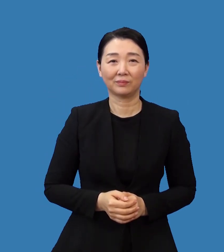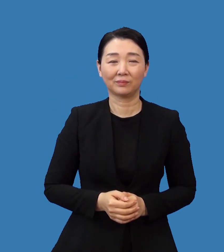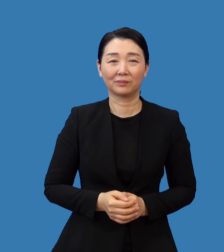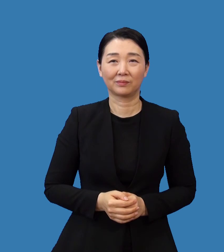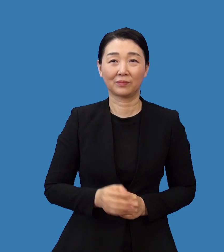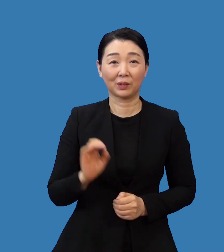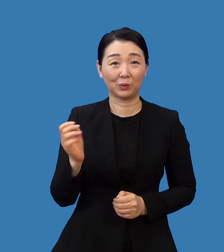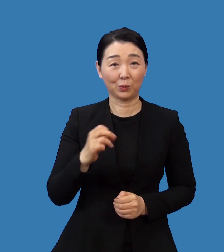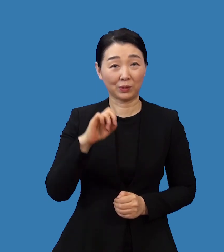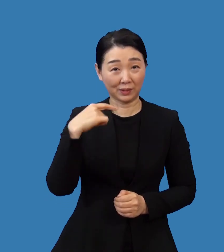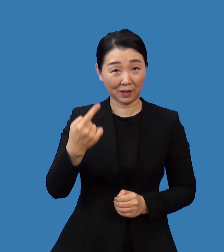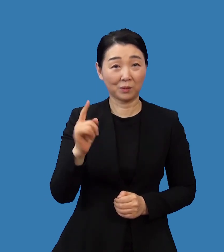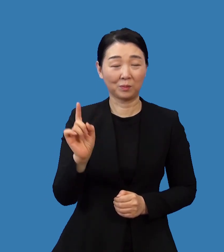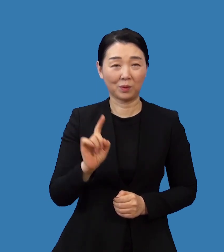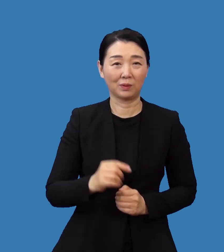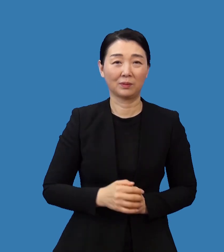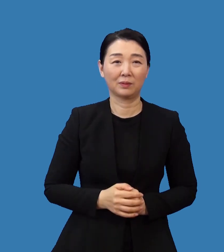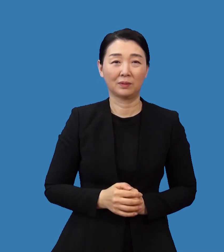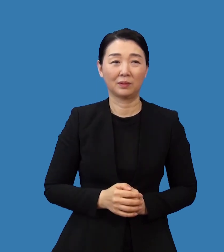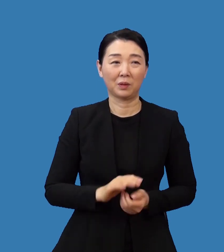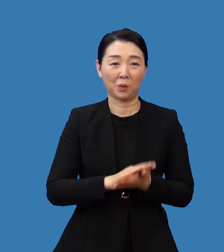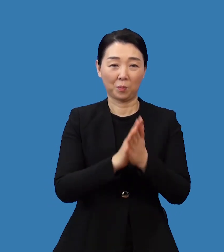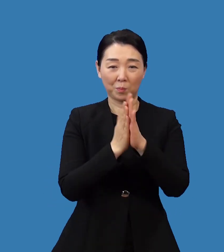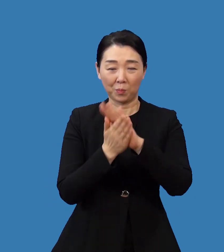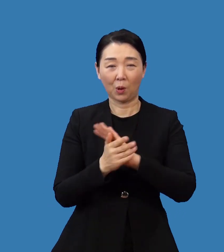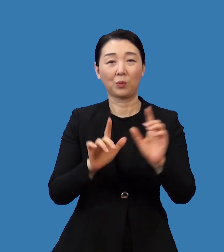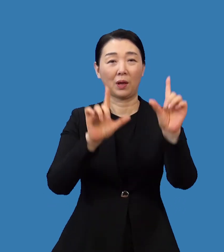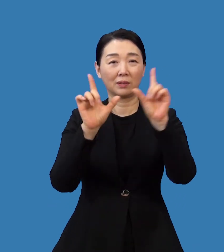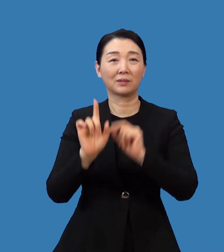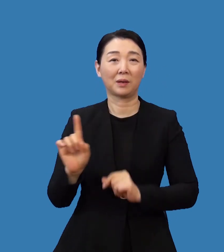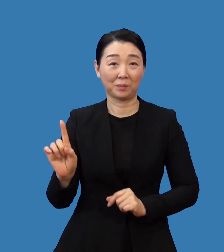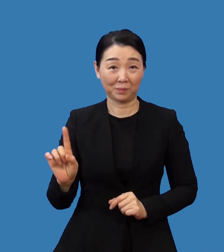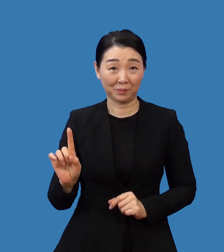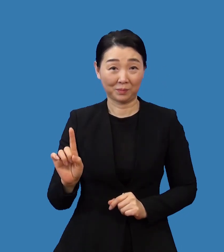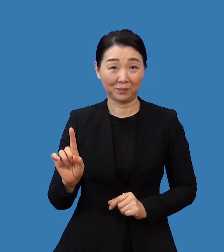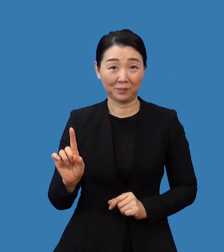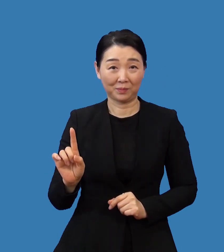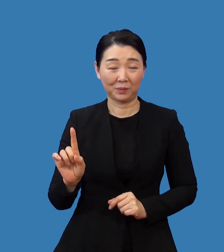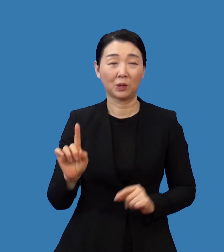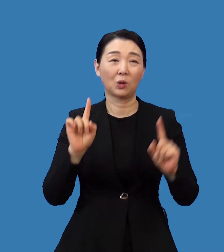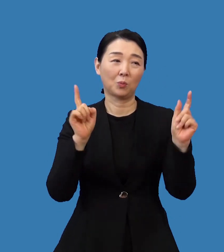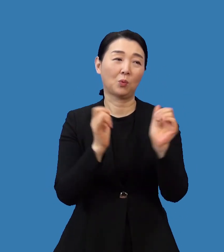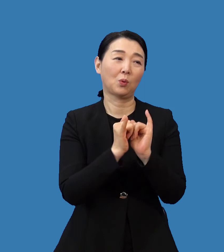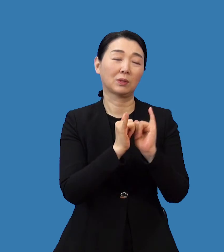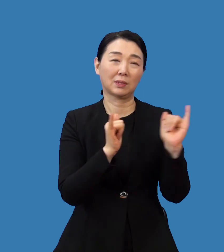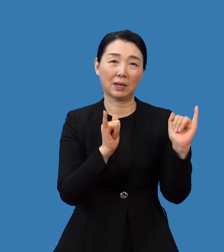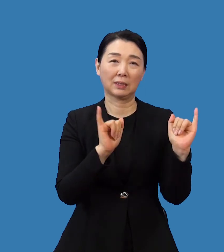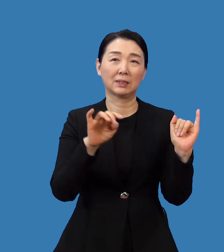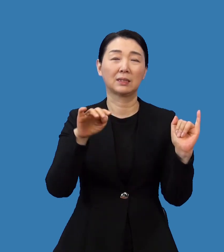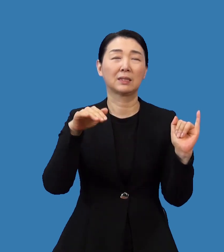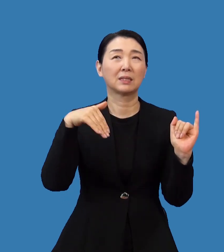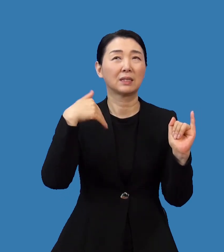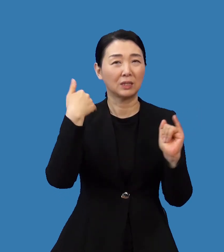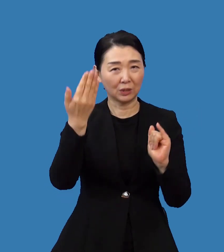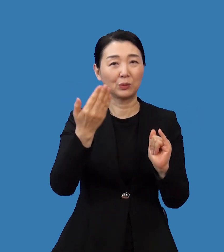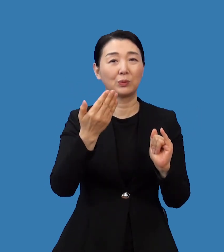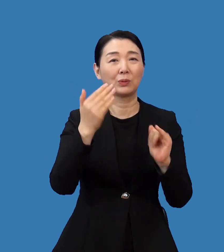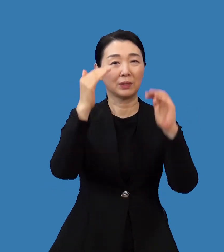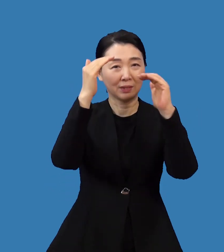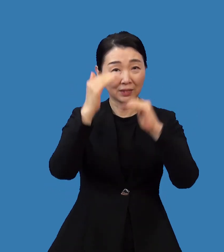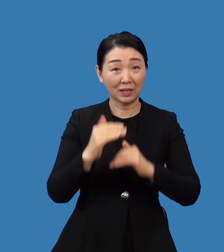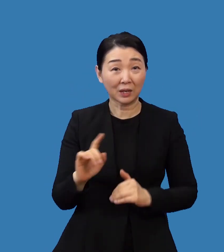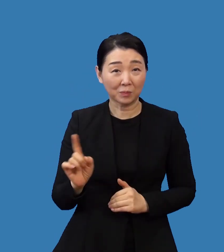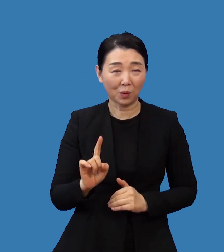그리고 그 다음에 어떤 변화된 삶을 살아갔는지 목자들의 그 이후의 이야기,